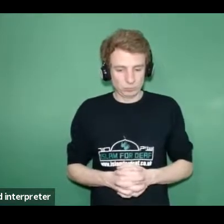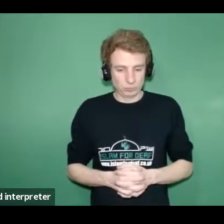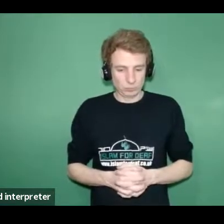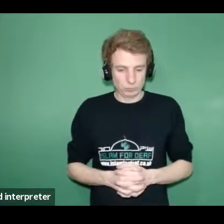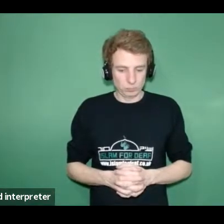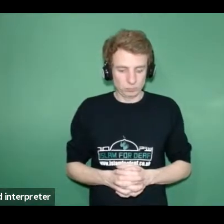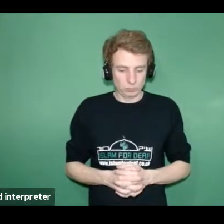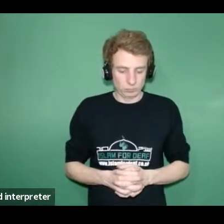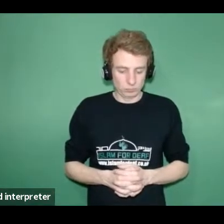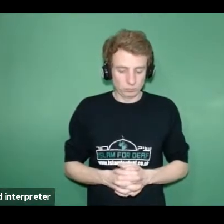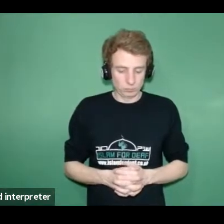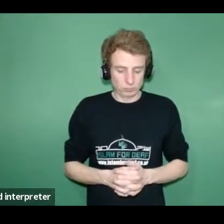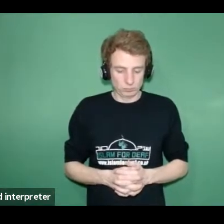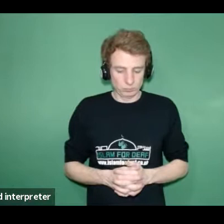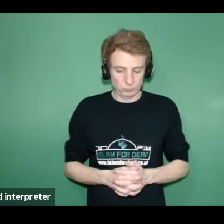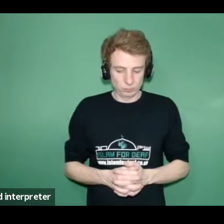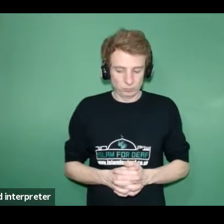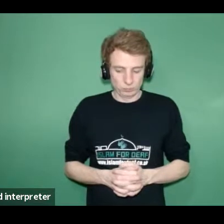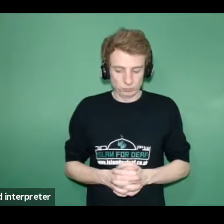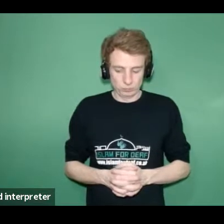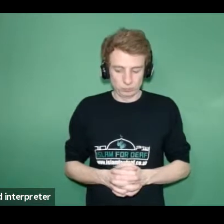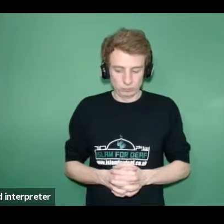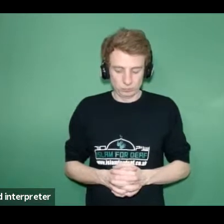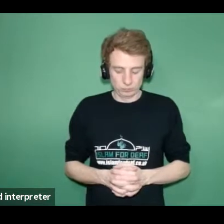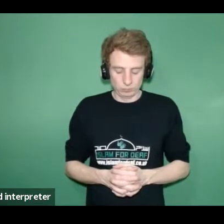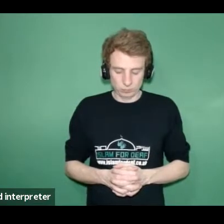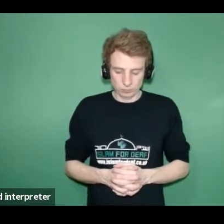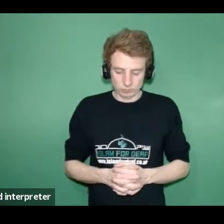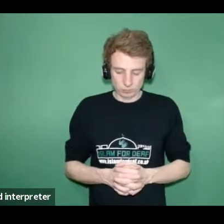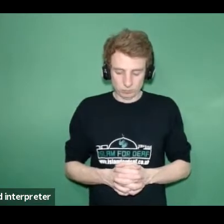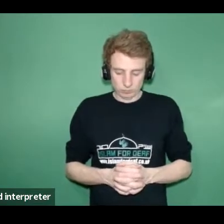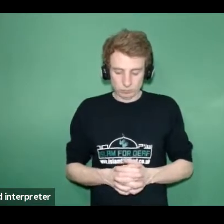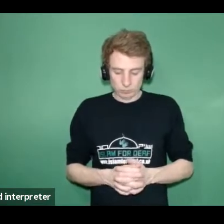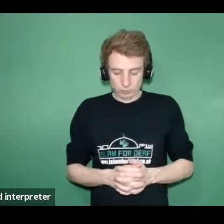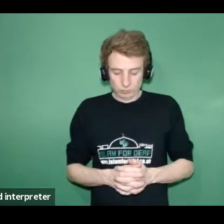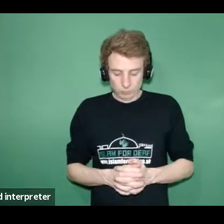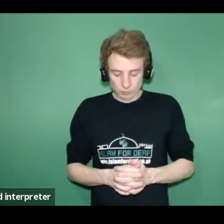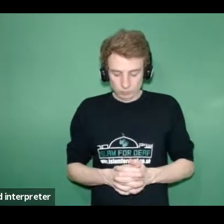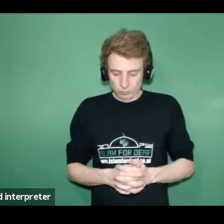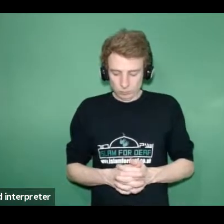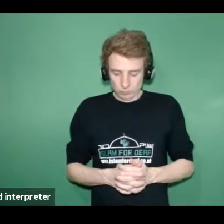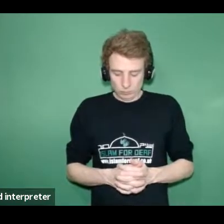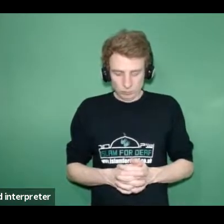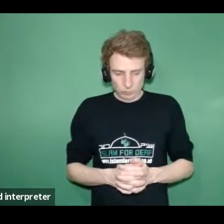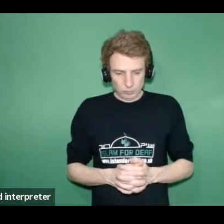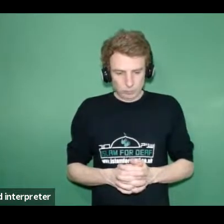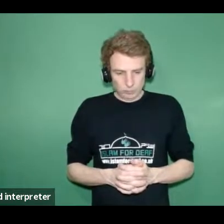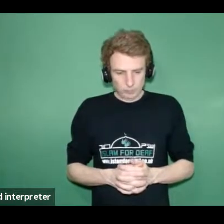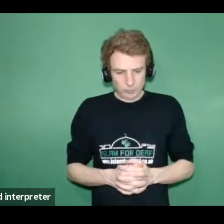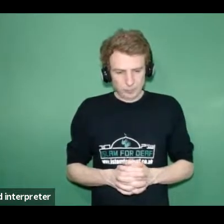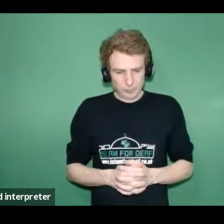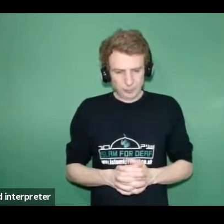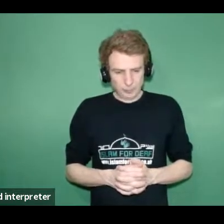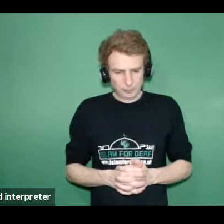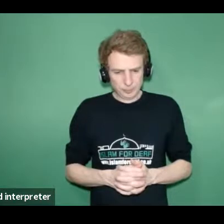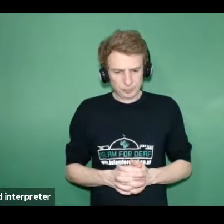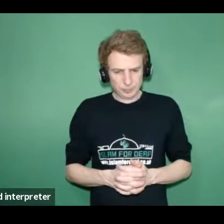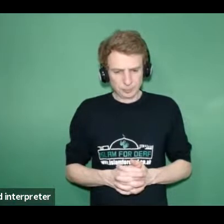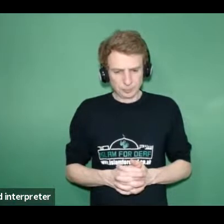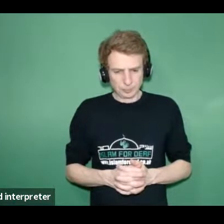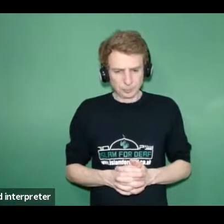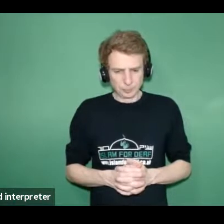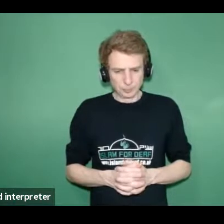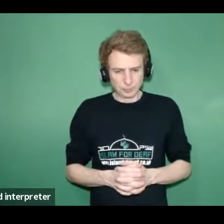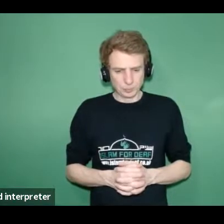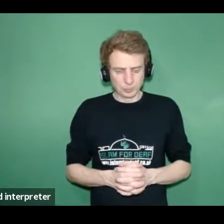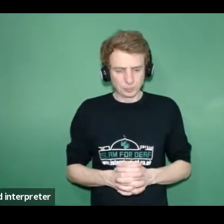لكم أمثلة. الأول، لو أن جراحا يعمل في جراحة القلب